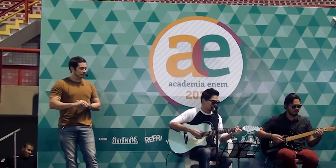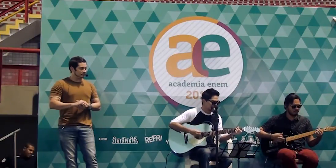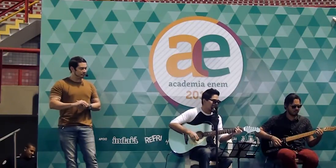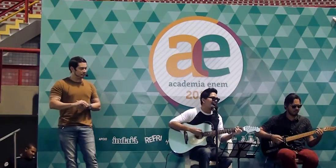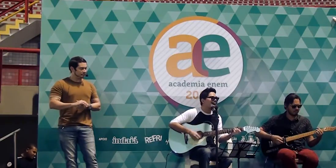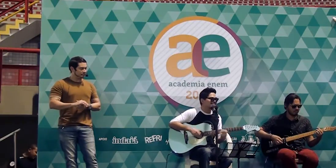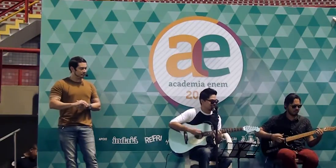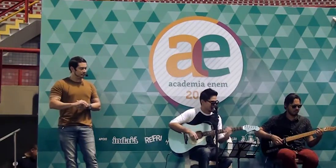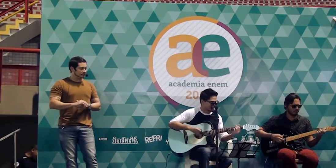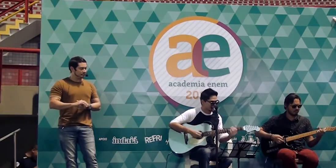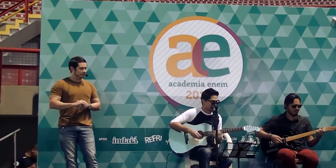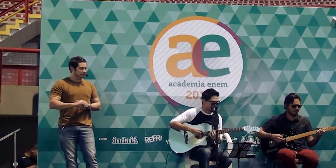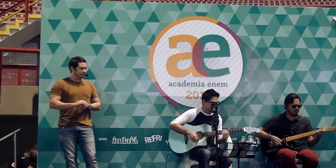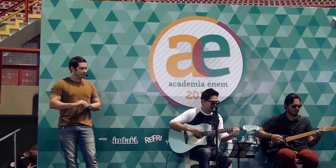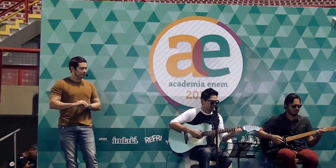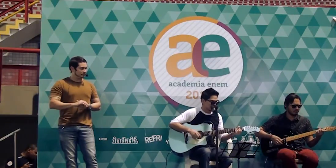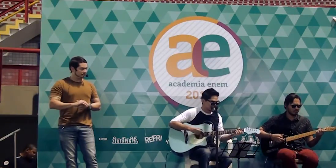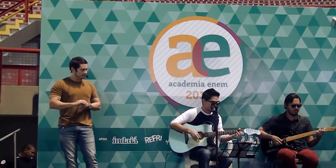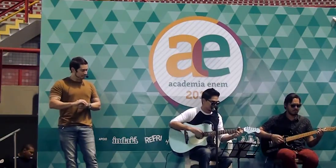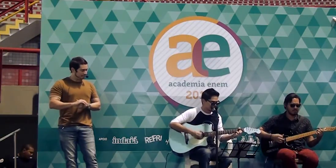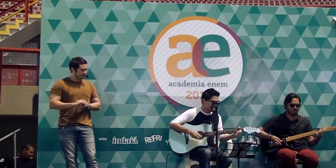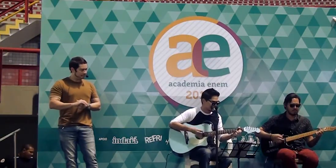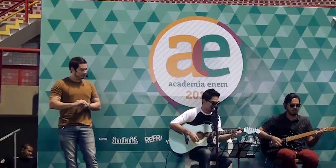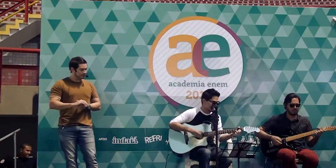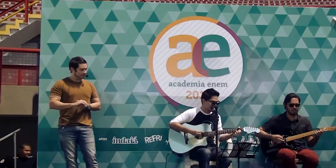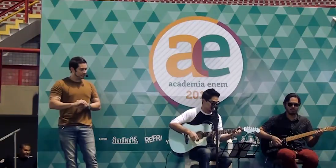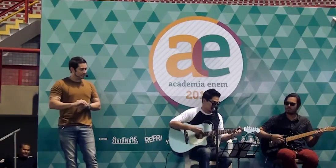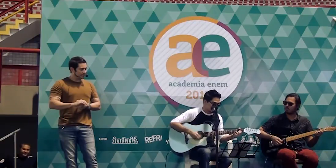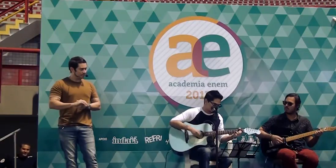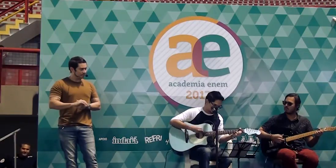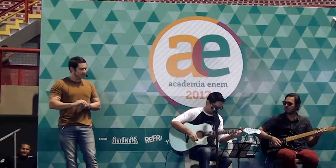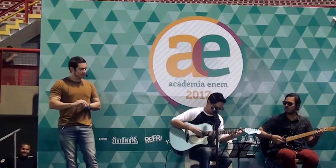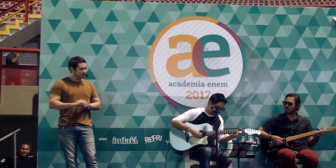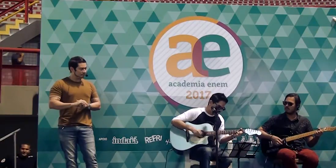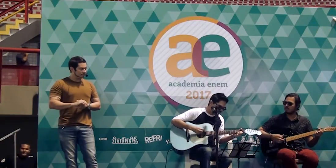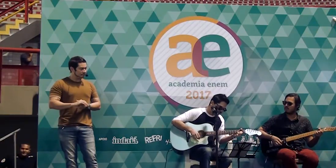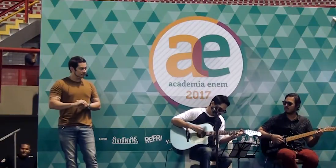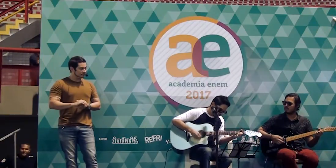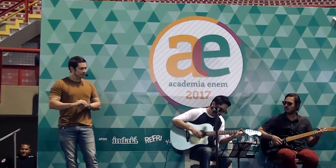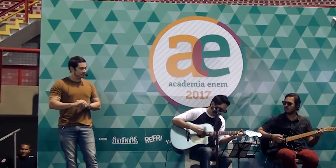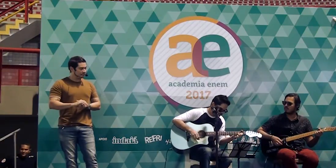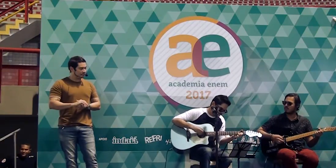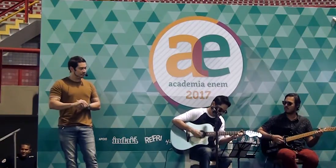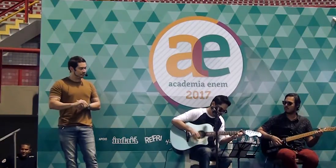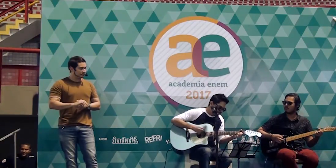Maria Lúcia, já faz tempo de a gente se casar.